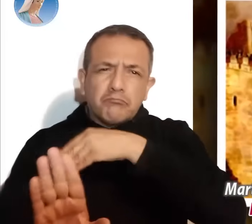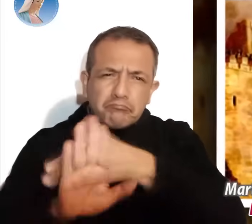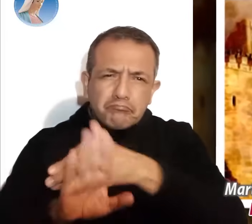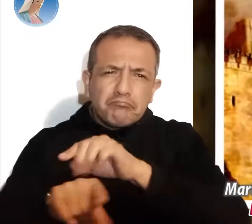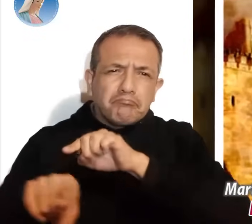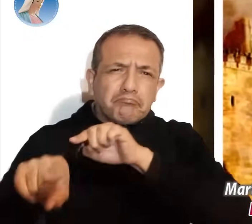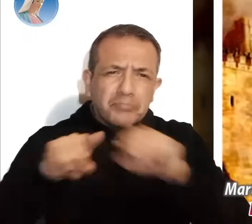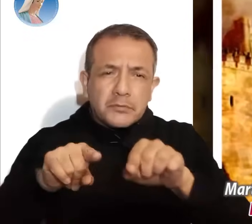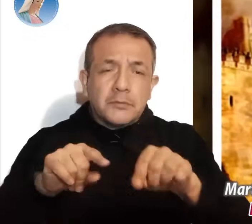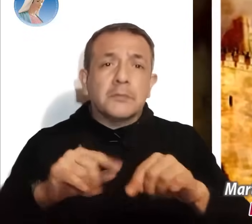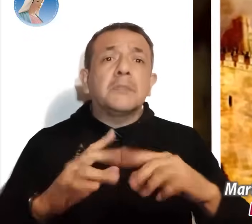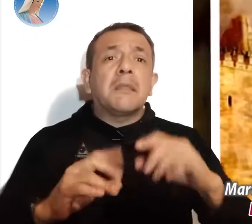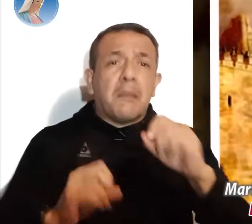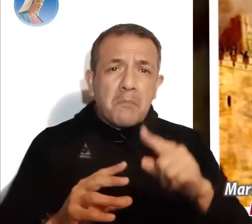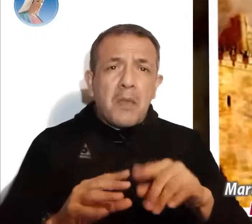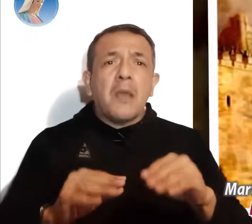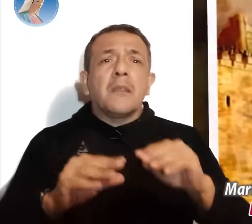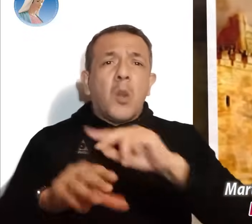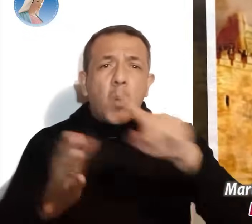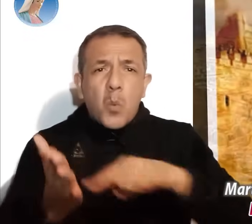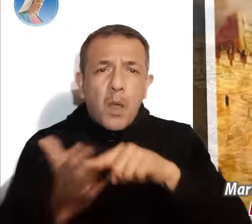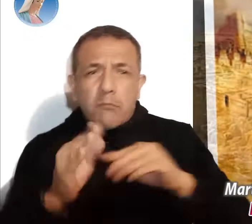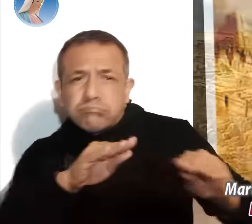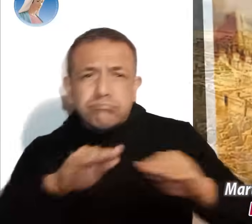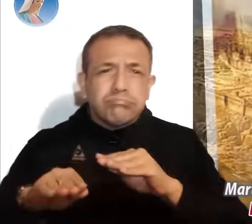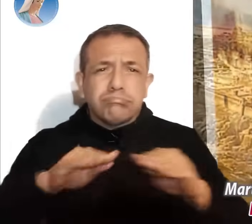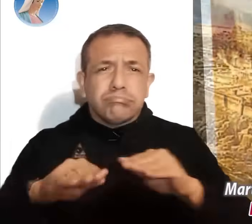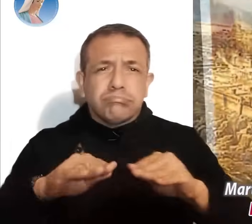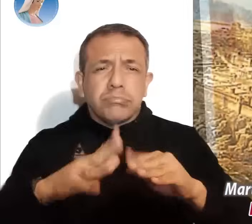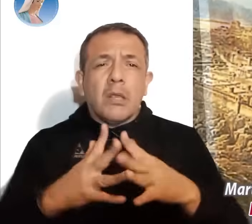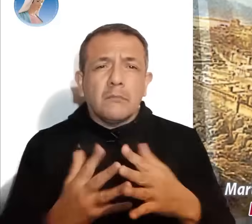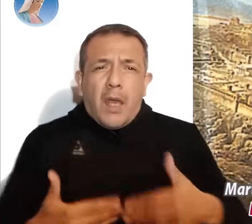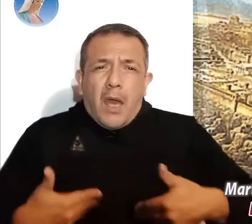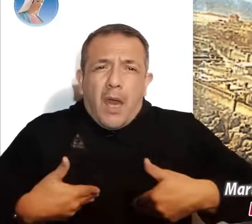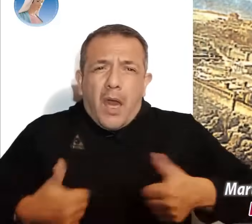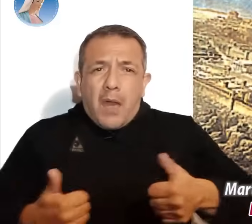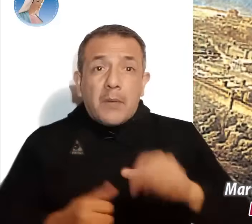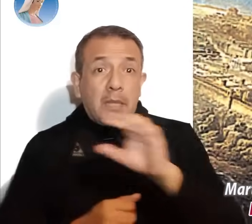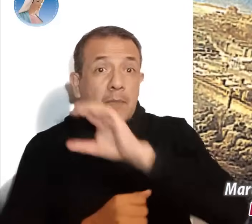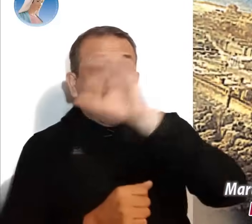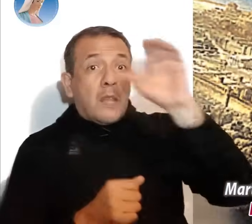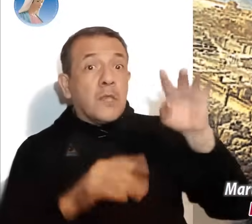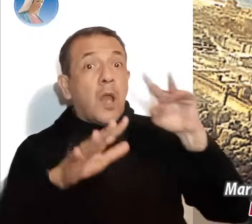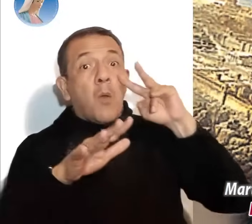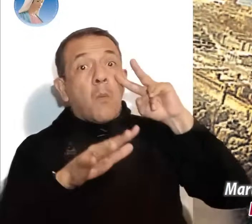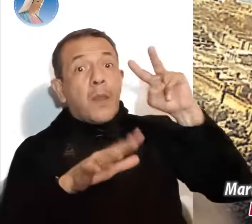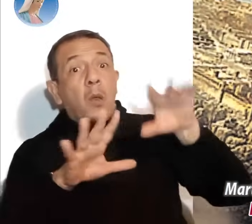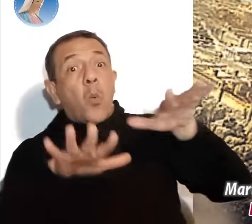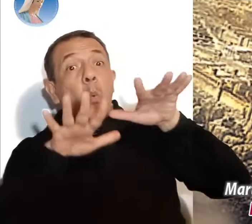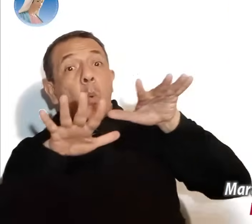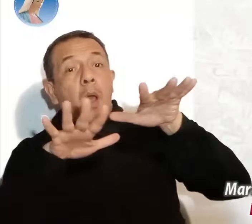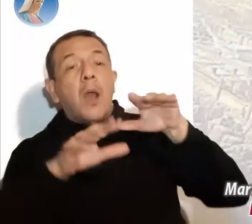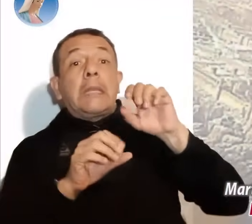lugares habrá grandes terremotos, epidemias y hambre, y aparecerán en el cielo señales prodigiosas y